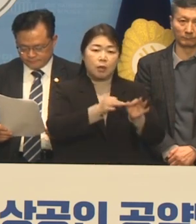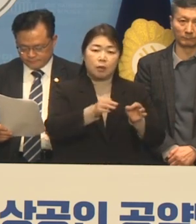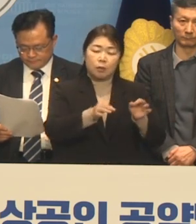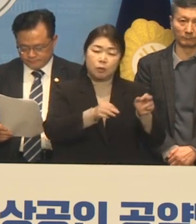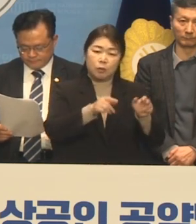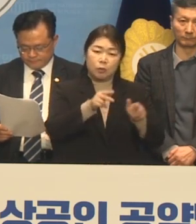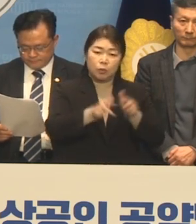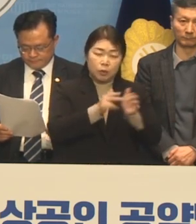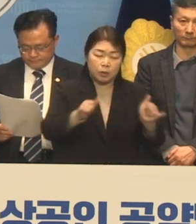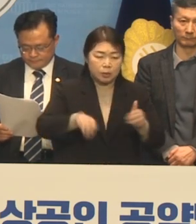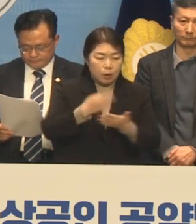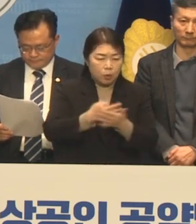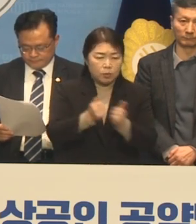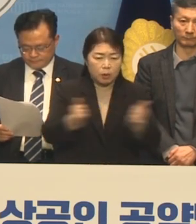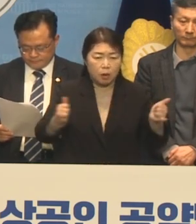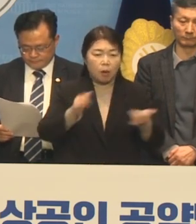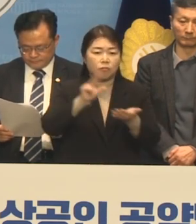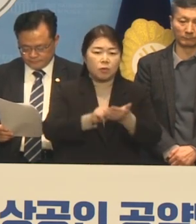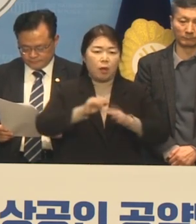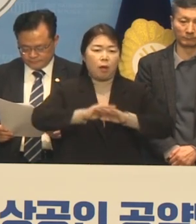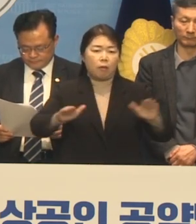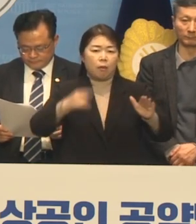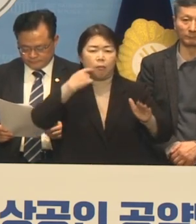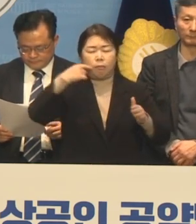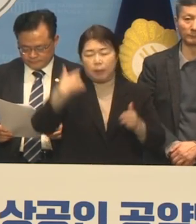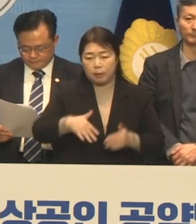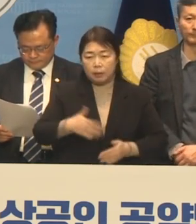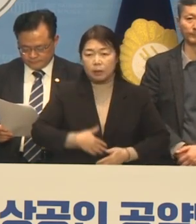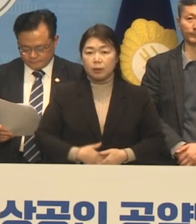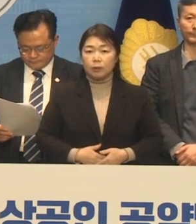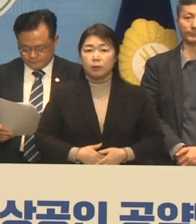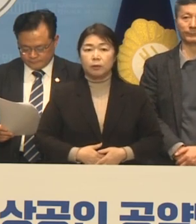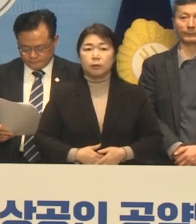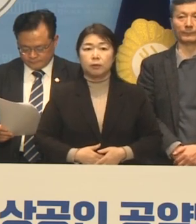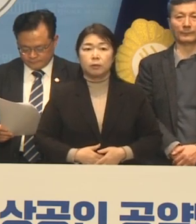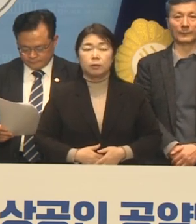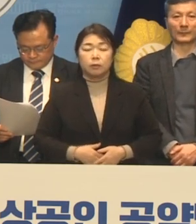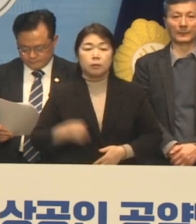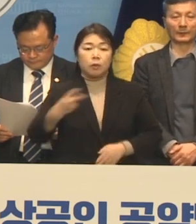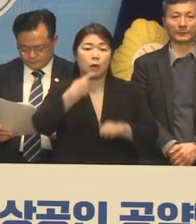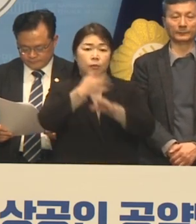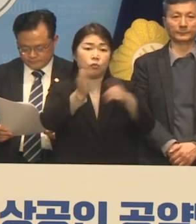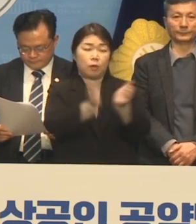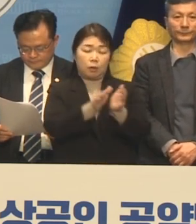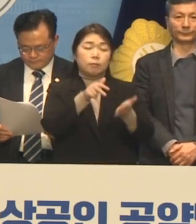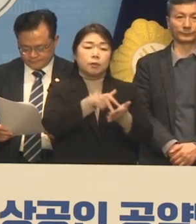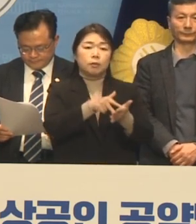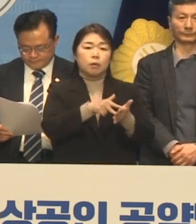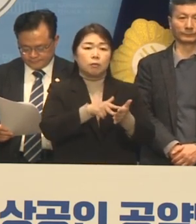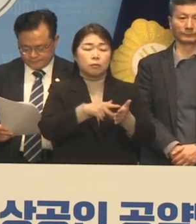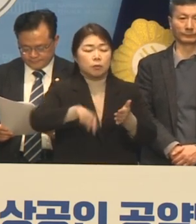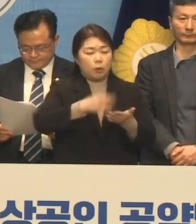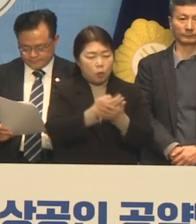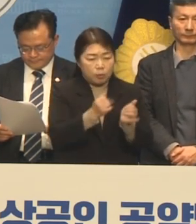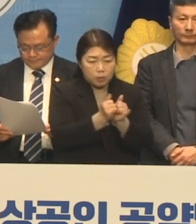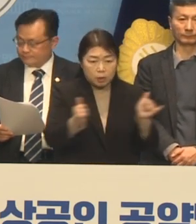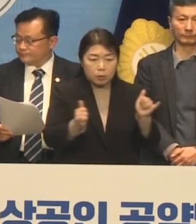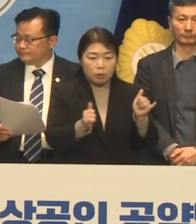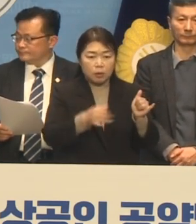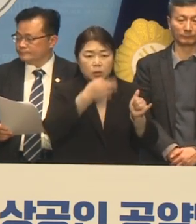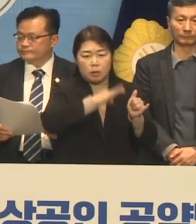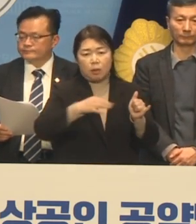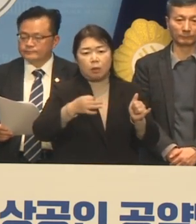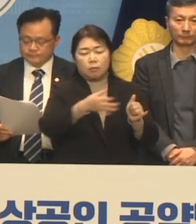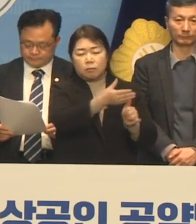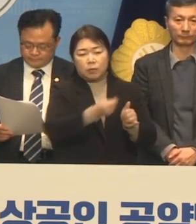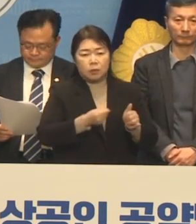자영업자들의 어려움을 해결하는 데는 턱없이 부족합니다. 더불어민주당은 소상공인 자영업자들의 금리